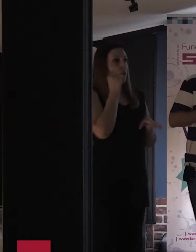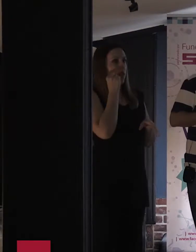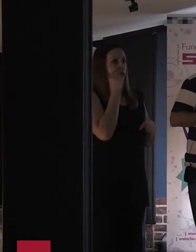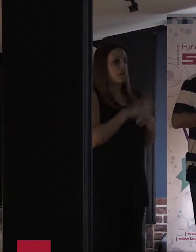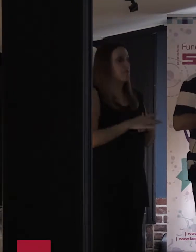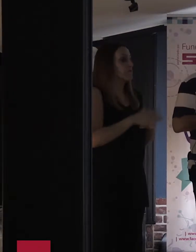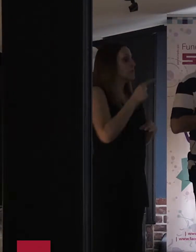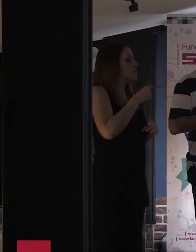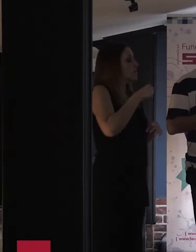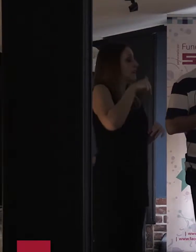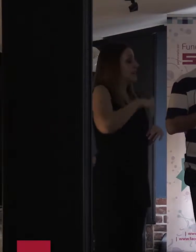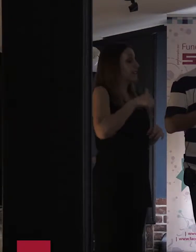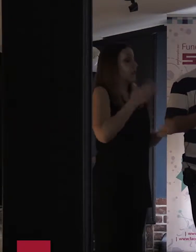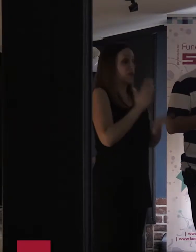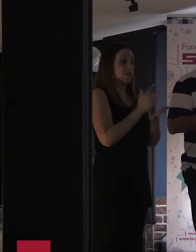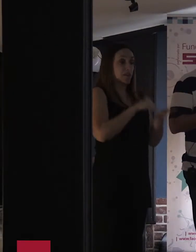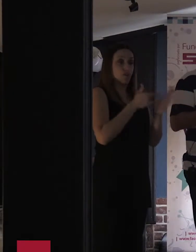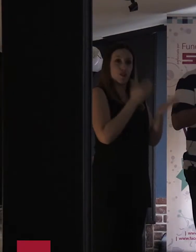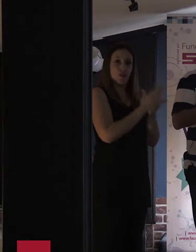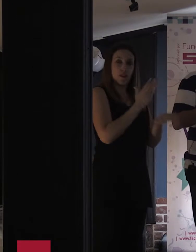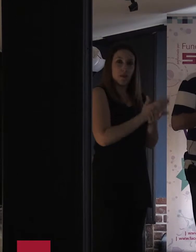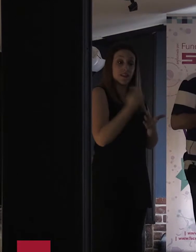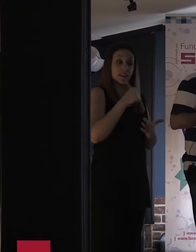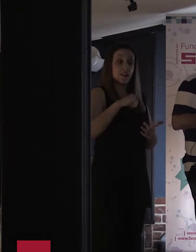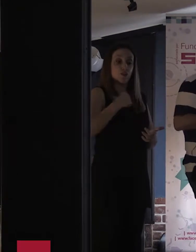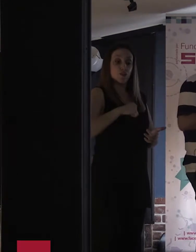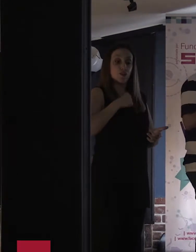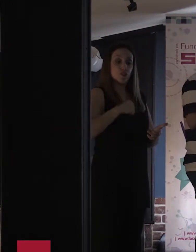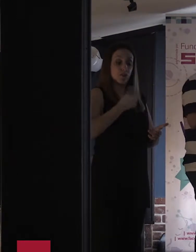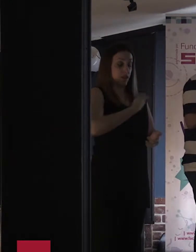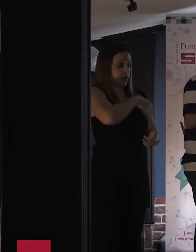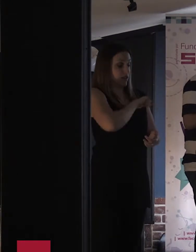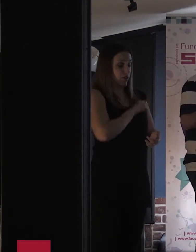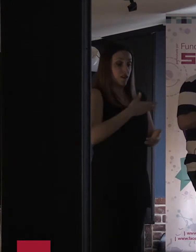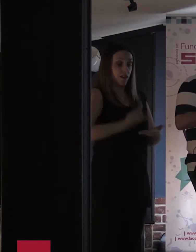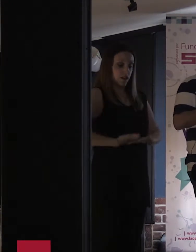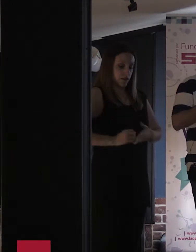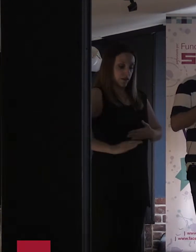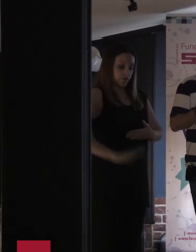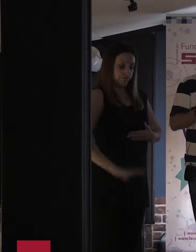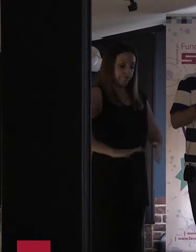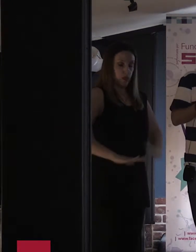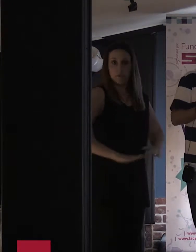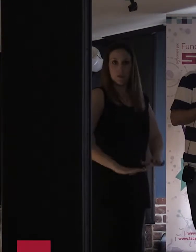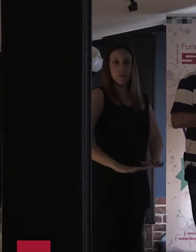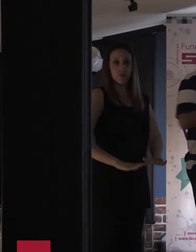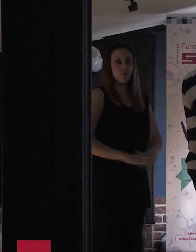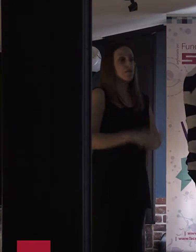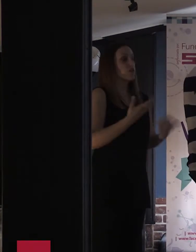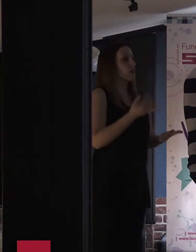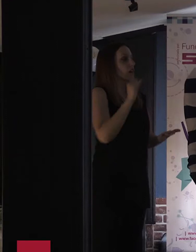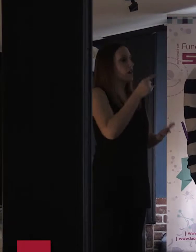lleva el Hospital Nacional de Parapléjicos aquí en Toledo. Hacen dos cosas fundamentales. Por un lado, hacen cosas de